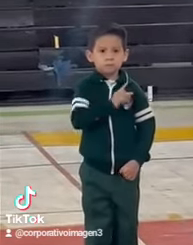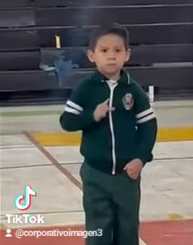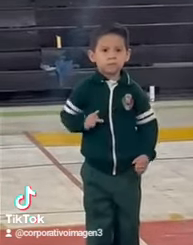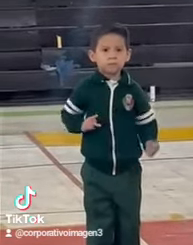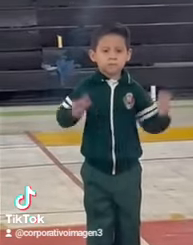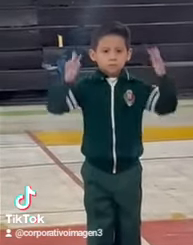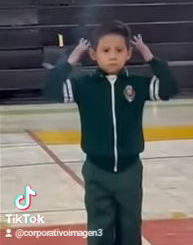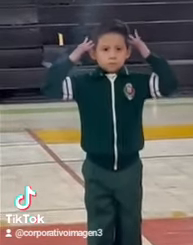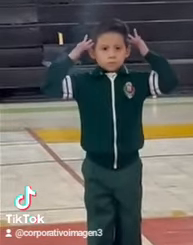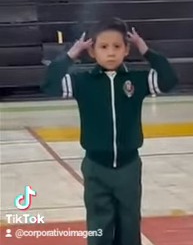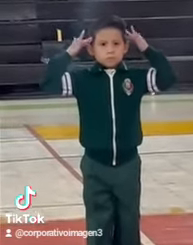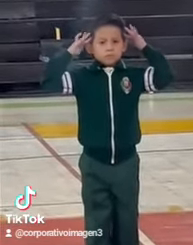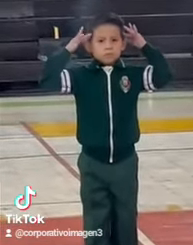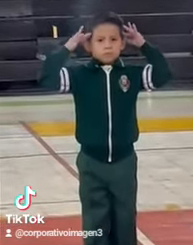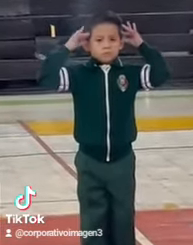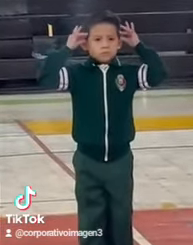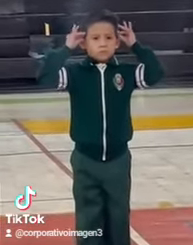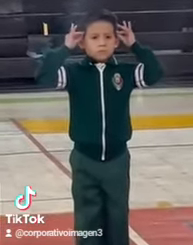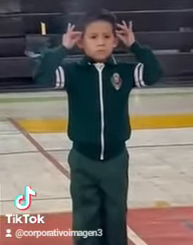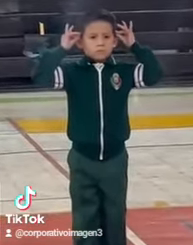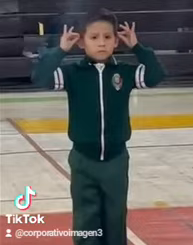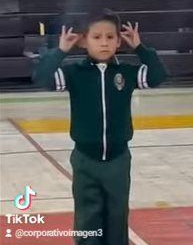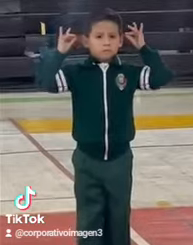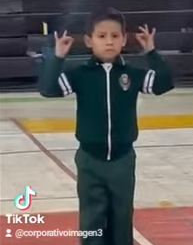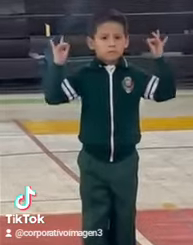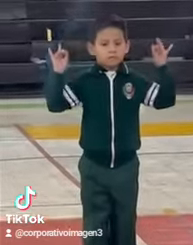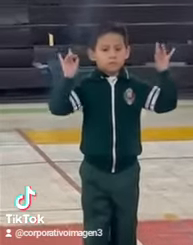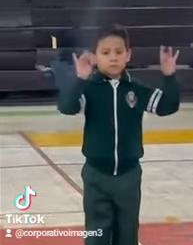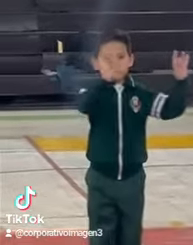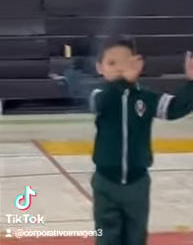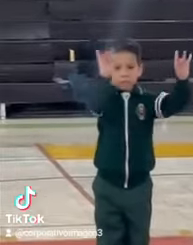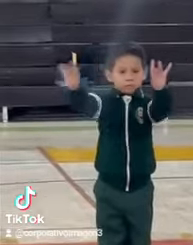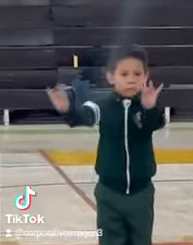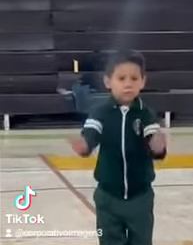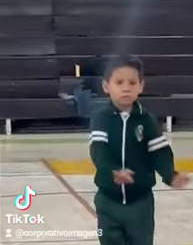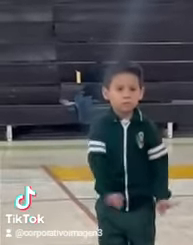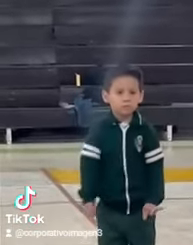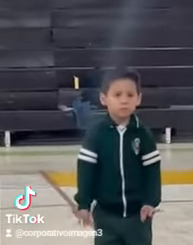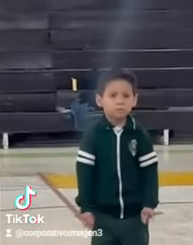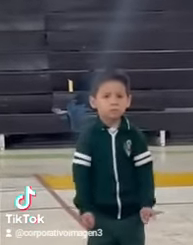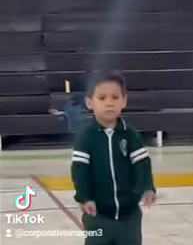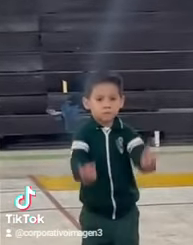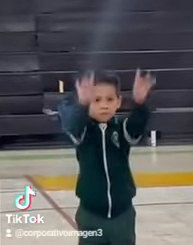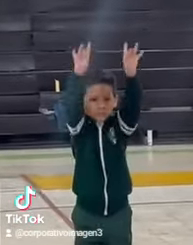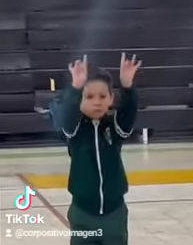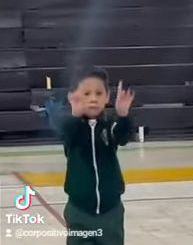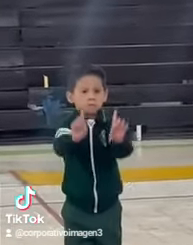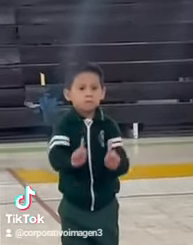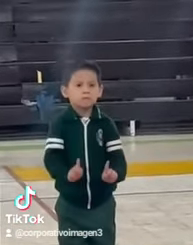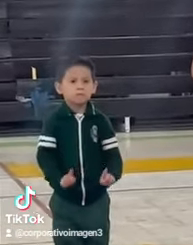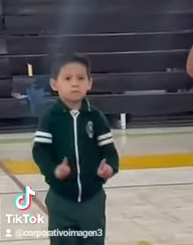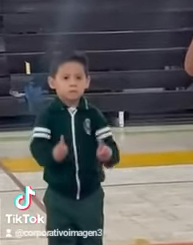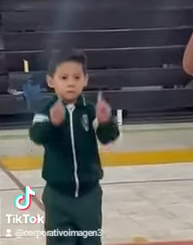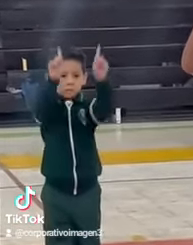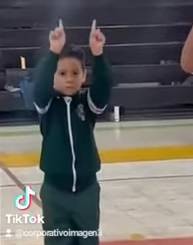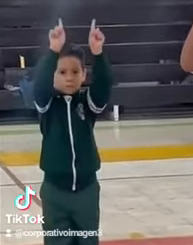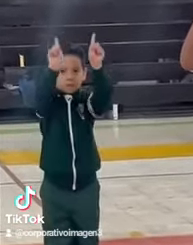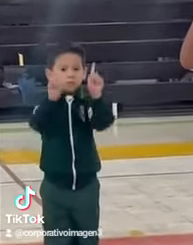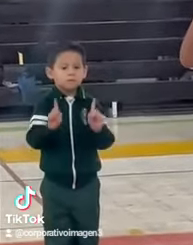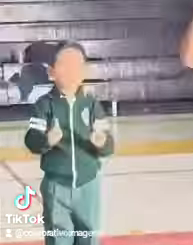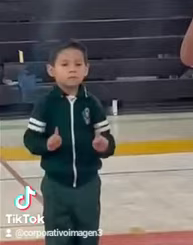cuanta tus cienes de oliva, de la paz del arcángel